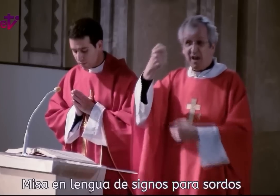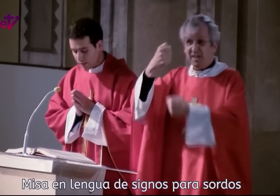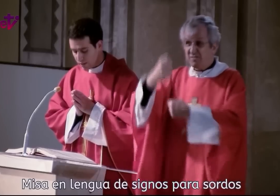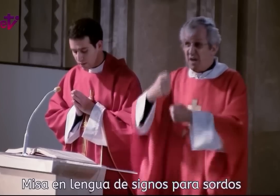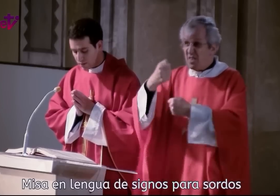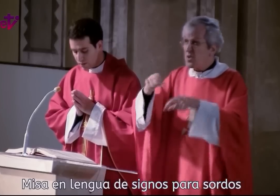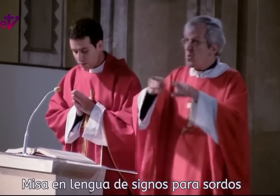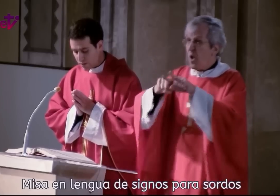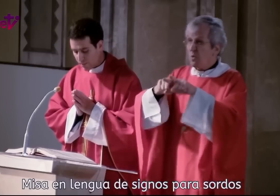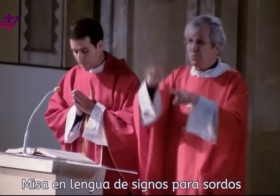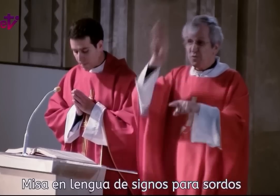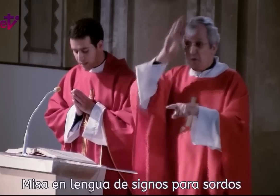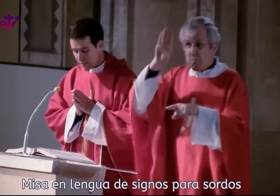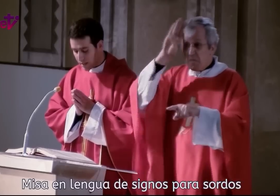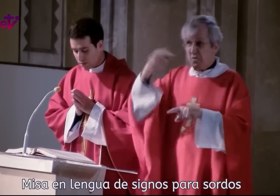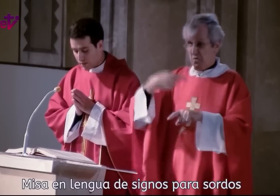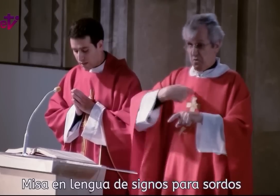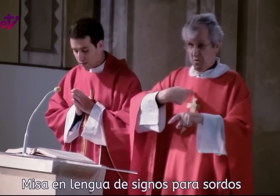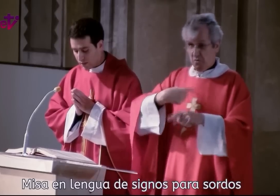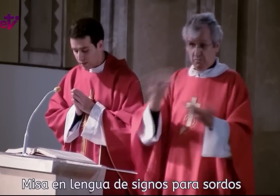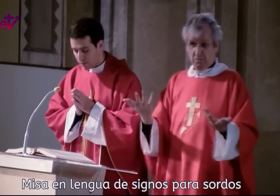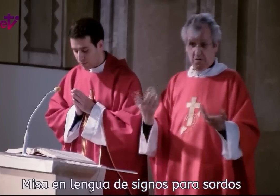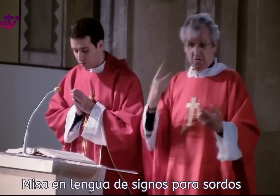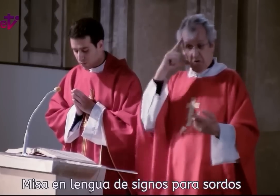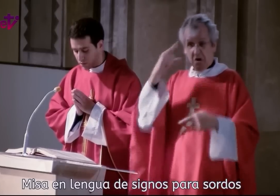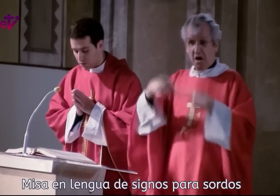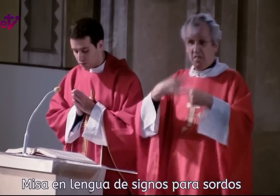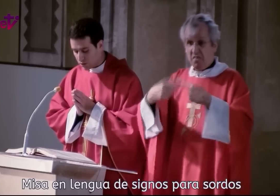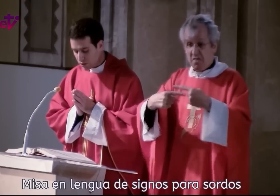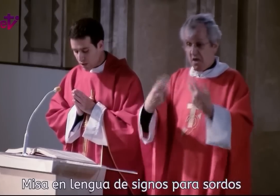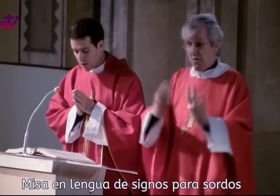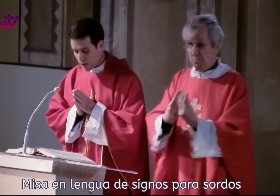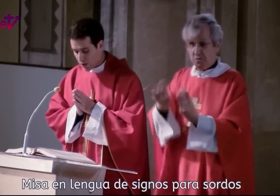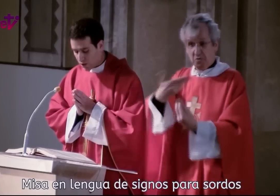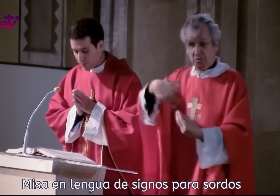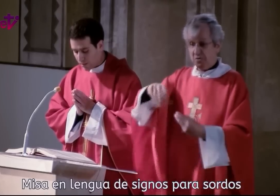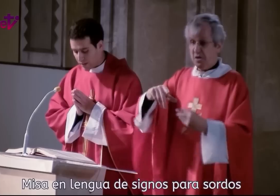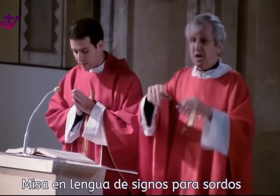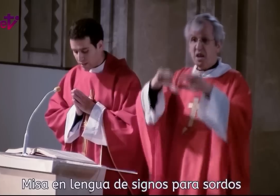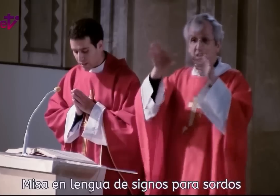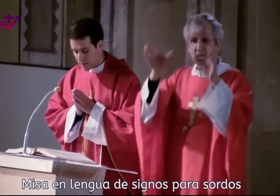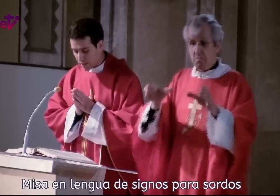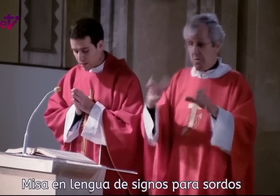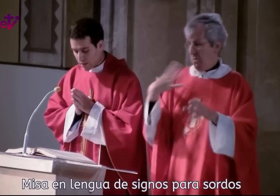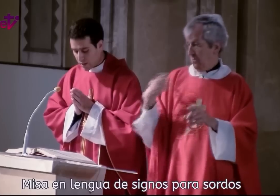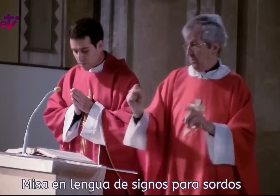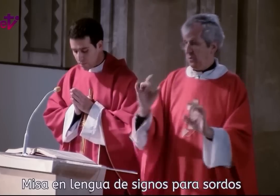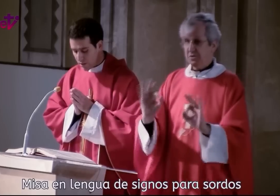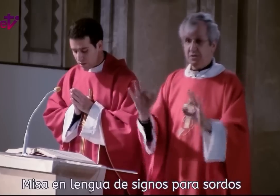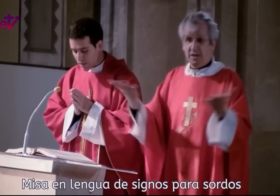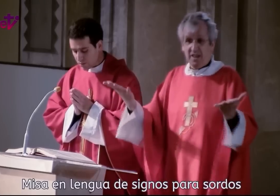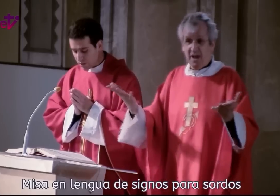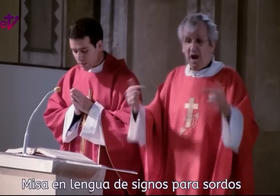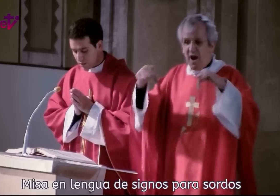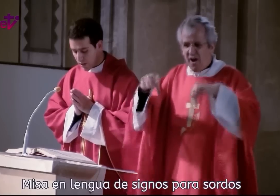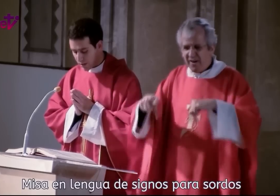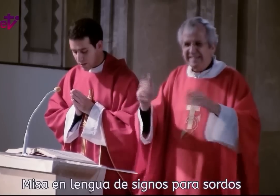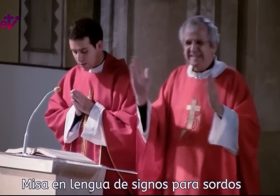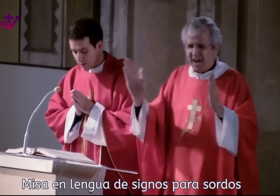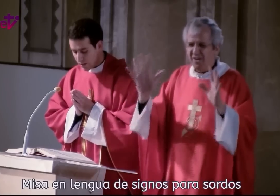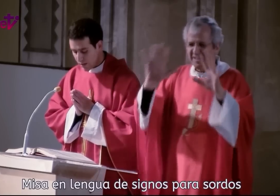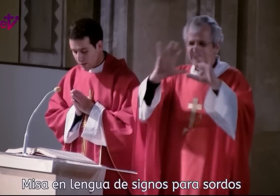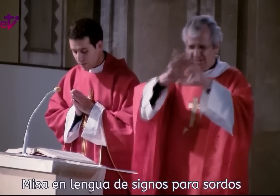busca de un bandido? Estando a diario en el templo con vosotros, no me prendisteis, pero esta es vuestra